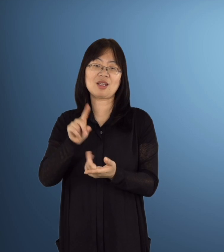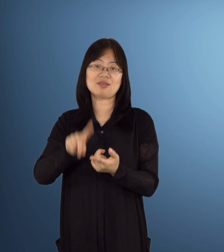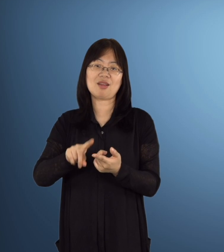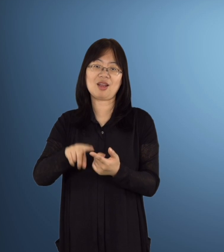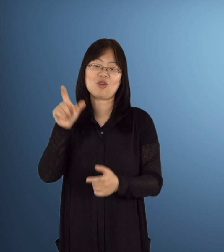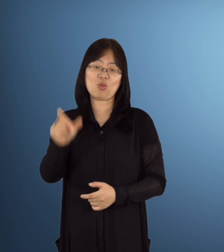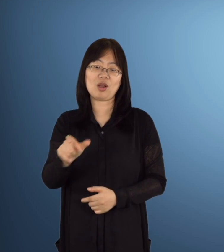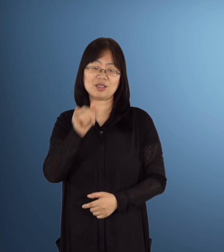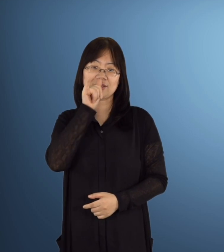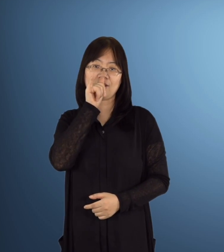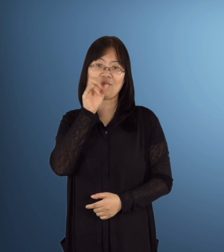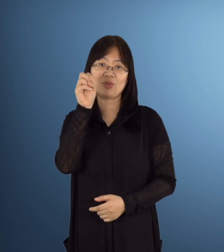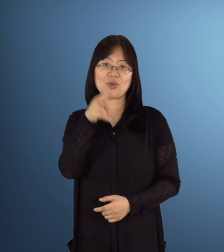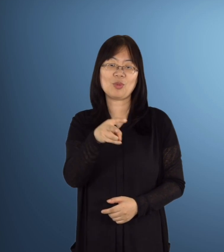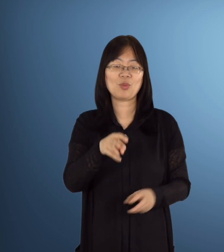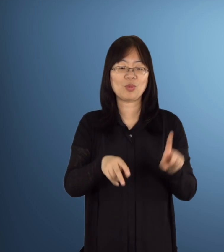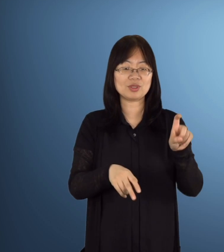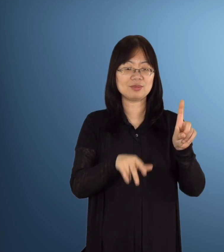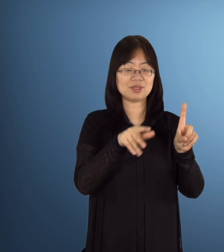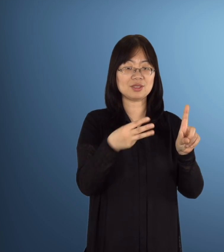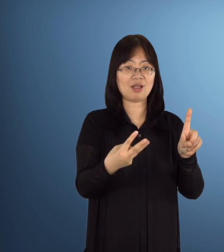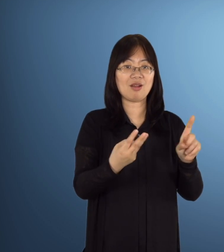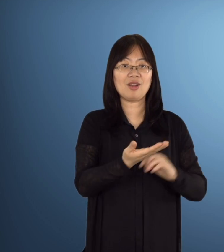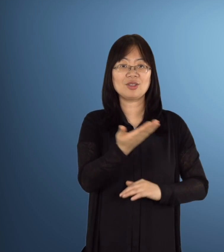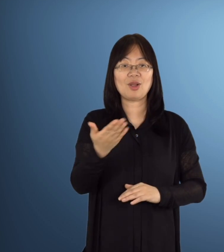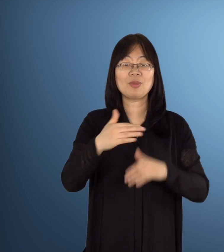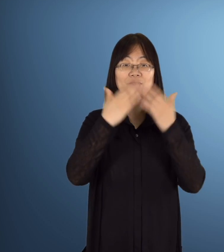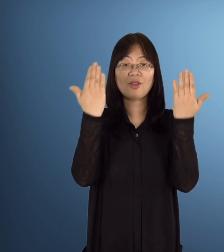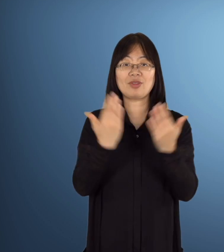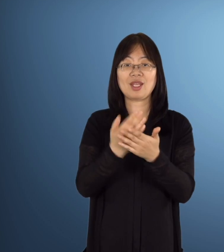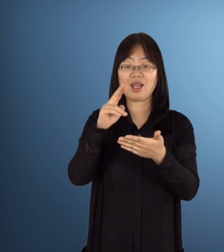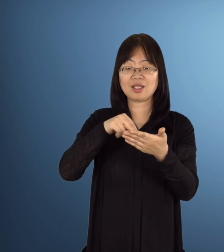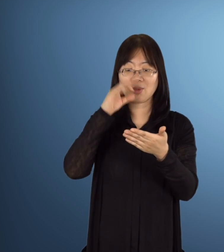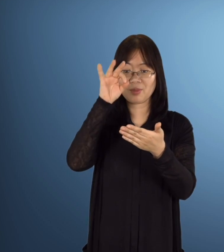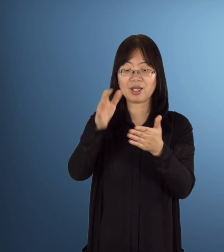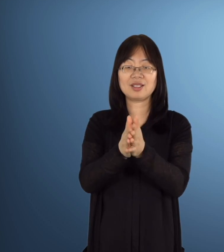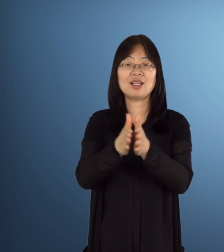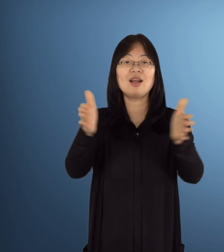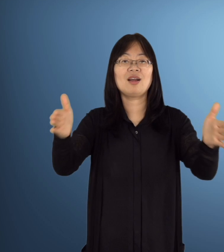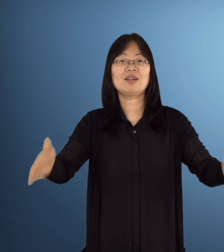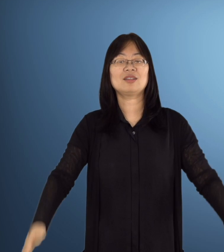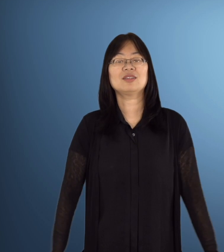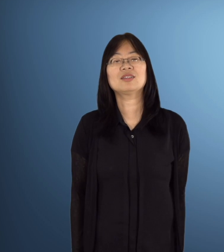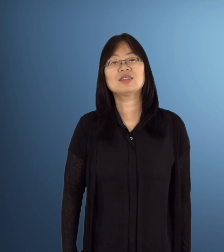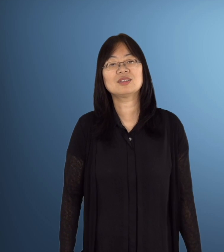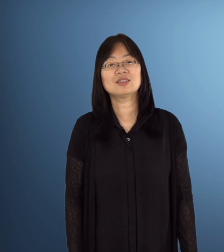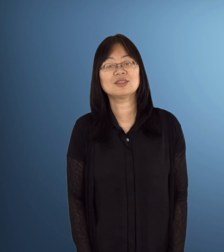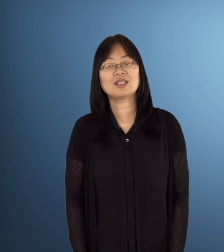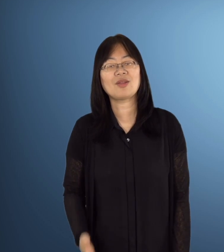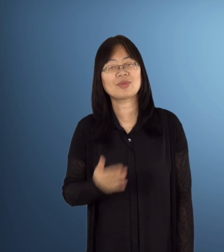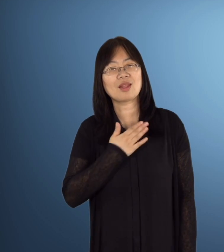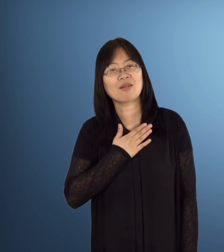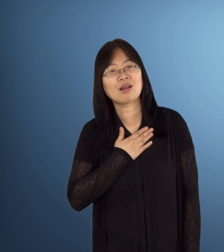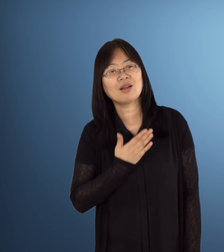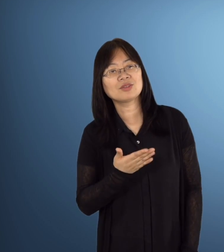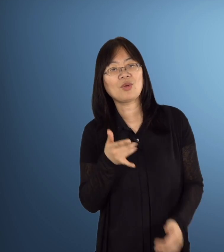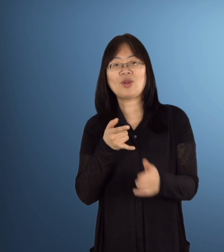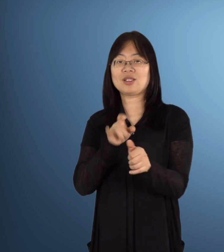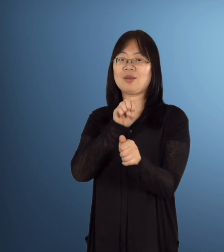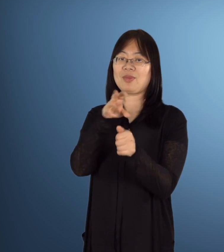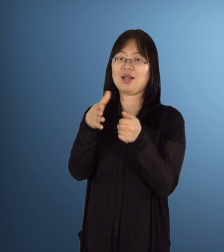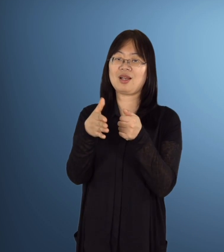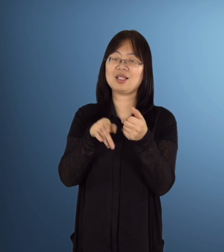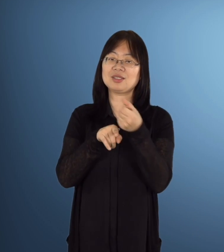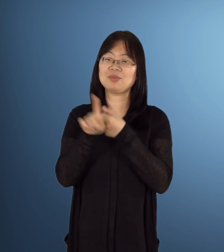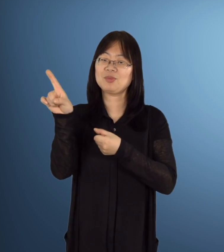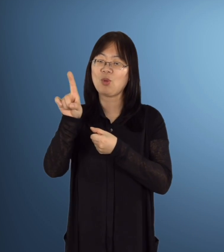거예요. 자, 또 11절 여러분 전체 읽습니다. 시작. 내가 이것을 너희에게 이름은